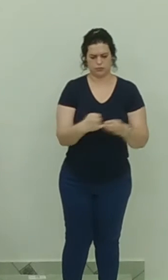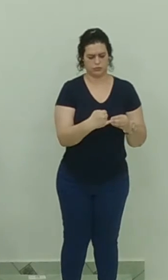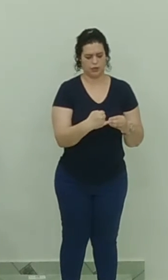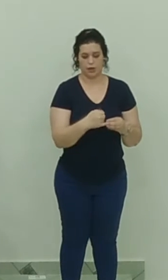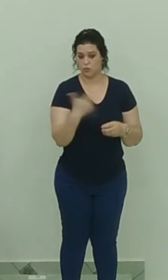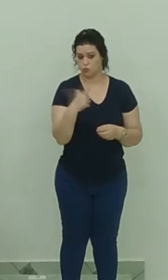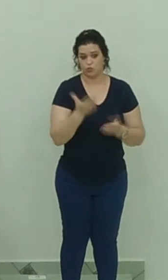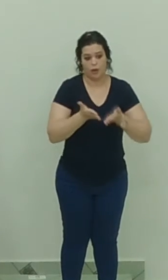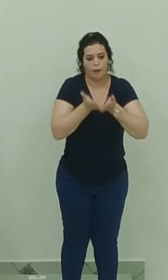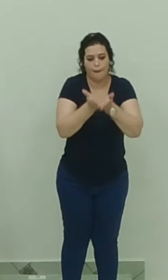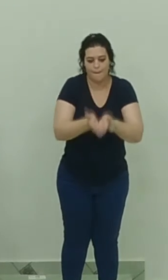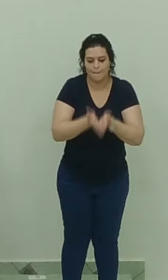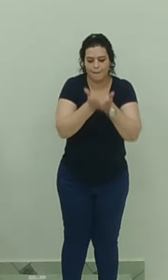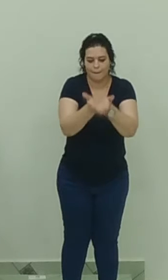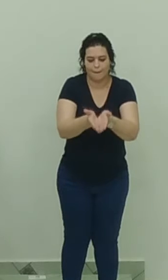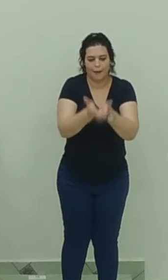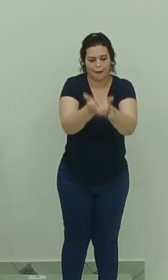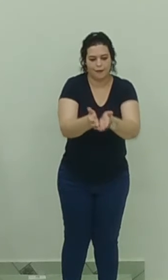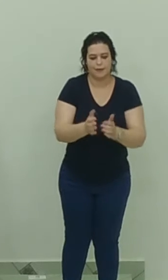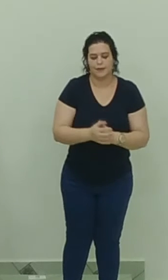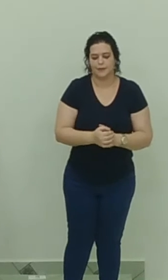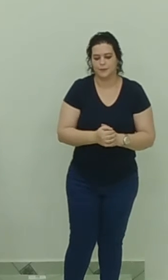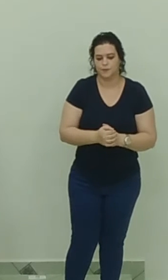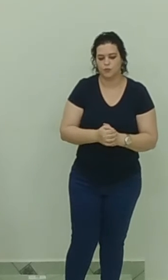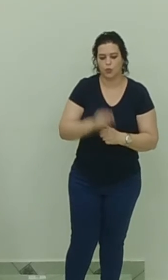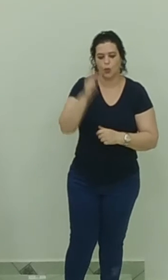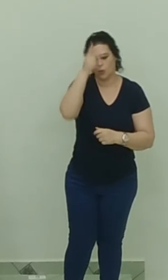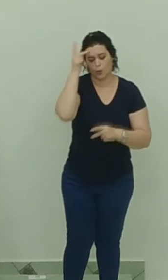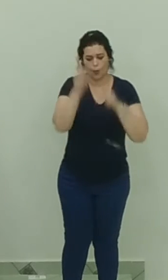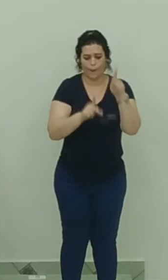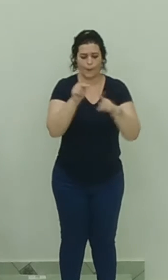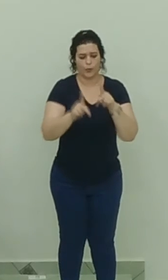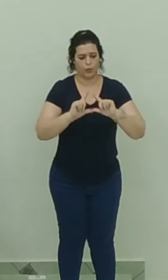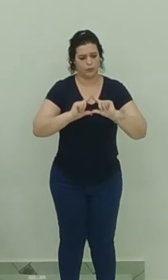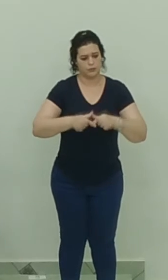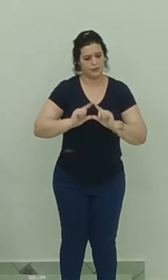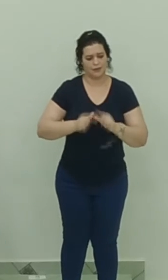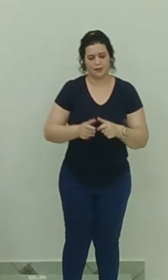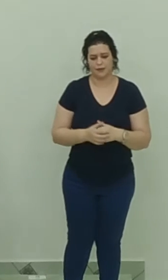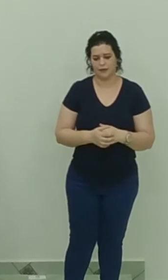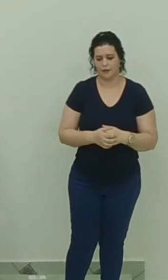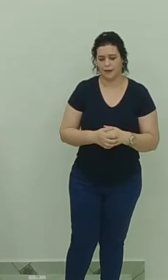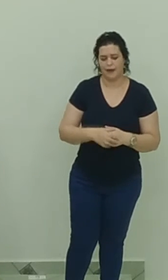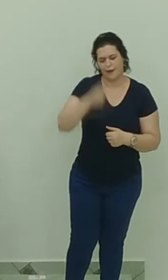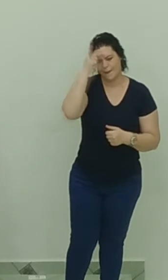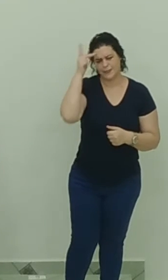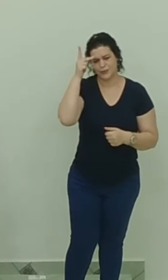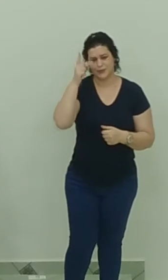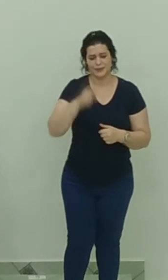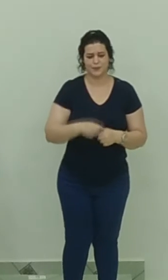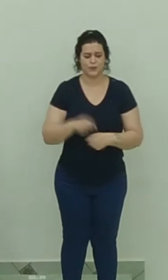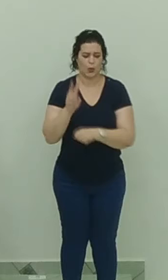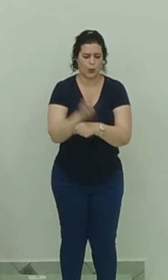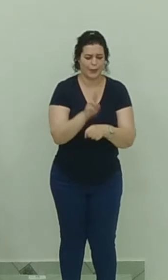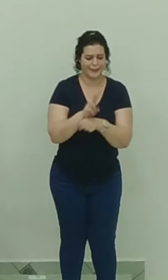Os israelitas, não podemos chamar de judeus ainda, eram lavradores, pastores. O